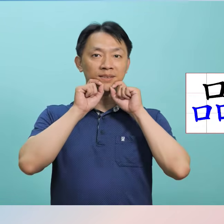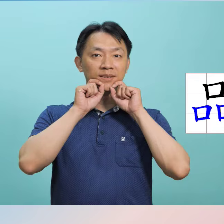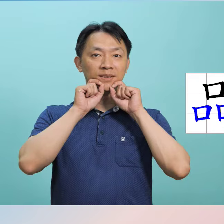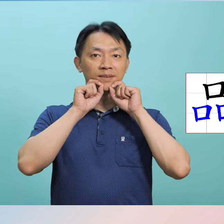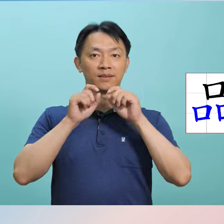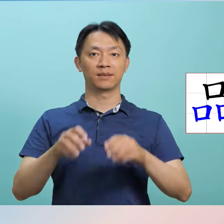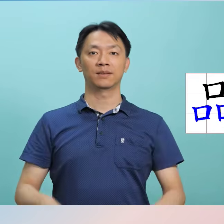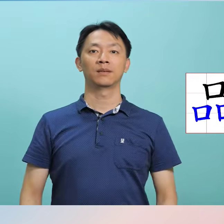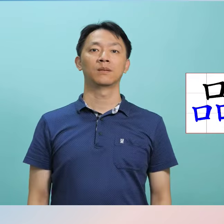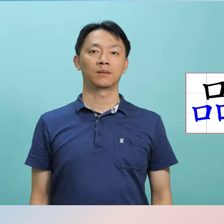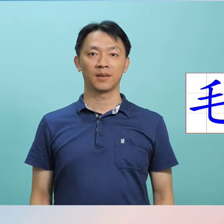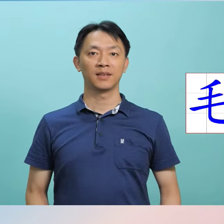田